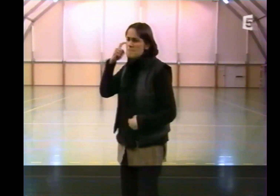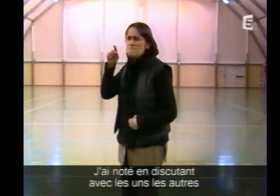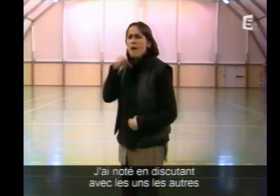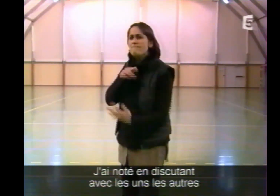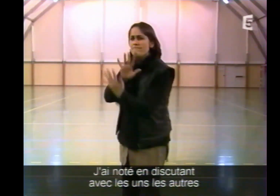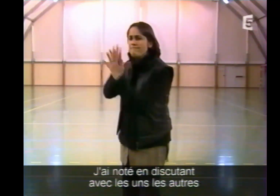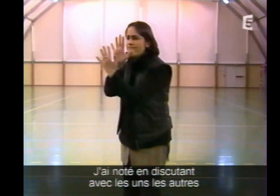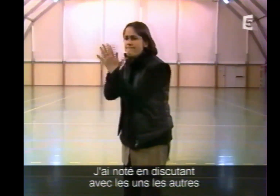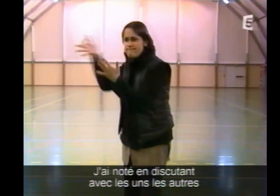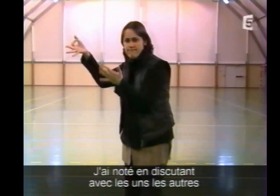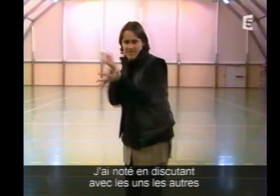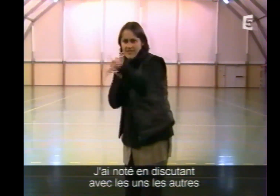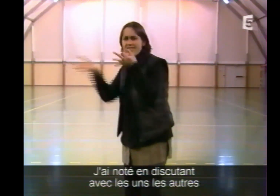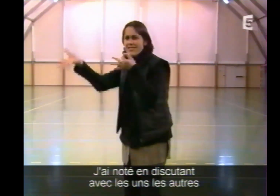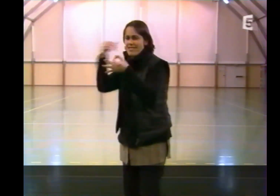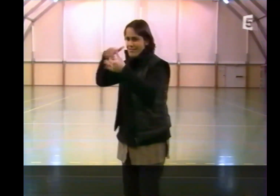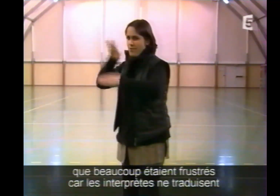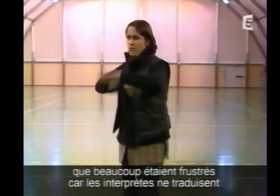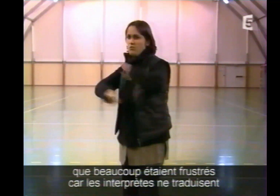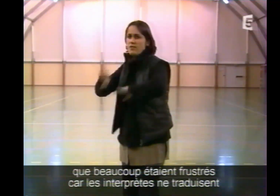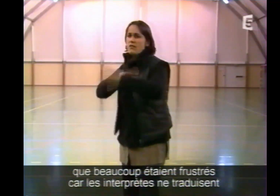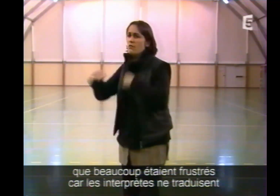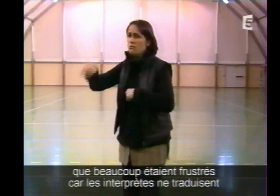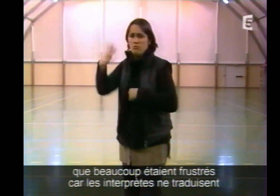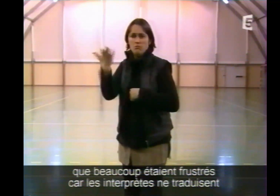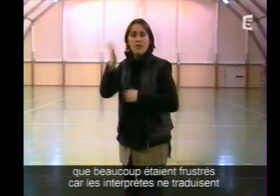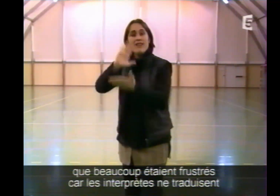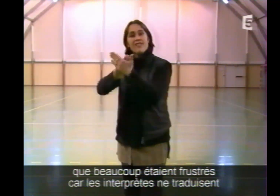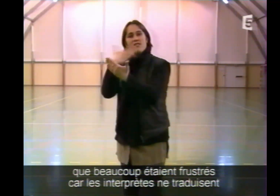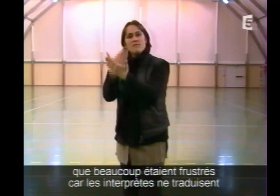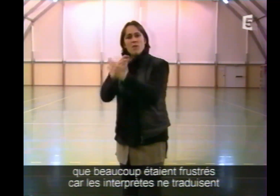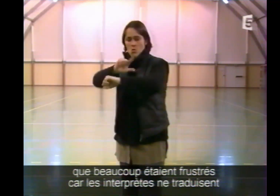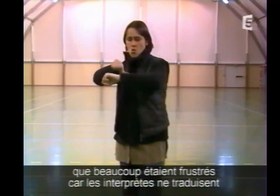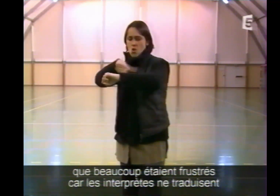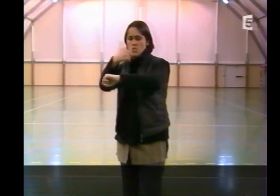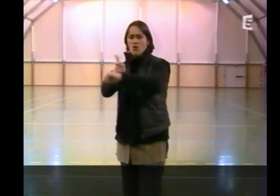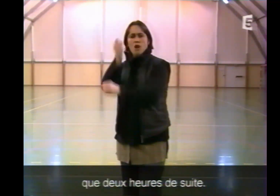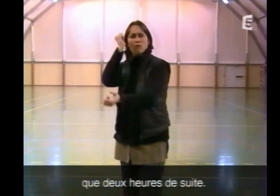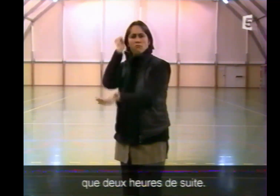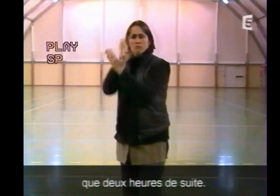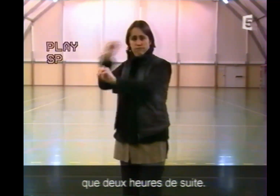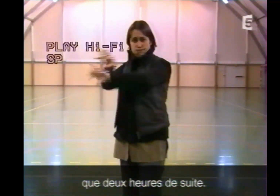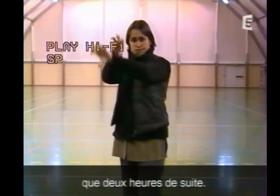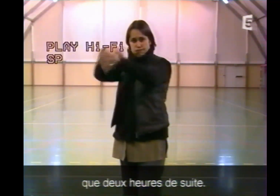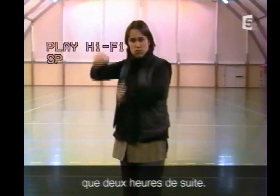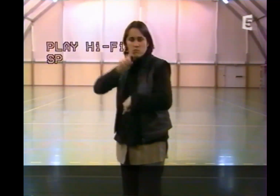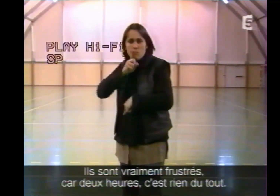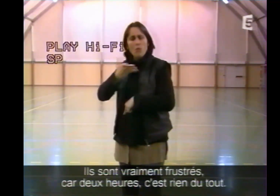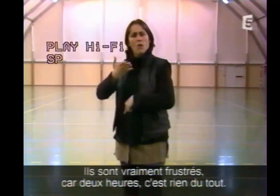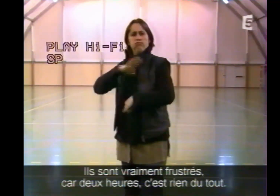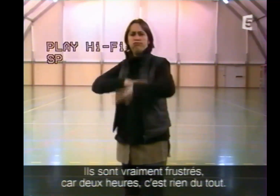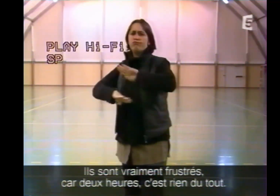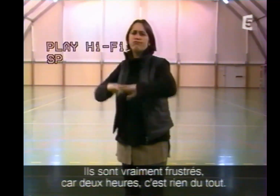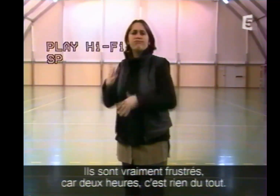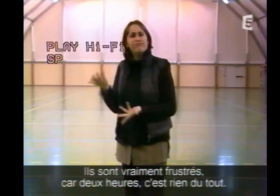J'ai noté en discutant avec les uns les autres que beaucoup étaient frustrés parce que les interprètes ne traduisent que 2 heures de suite. Ils sont vraiment frustrés parce